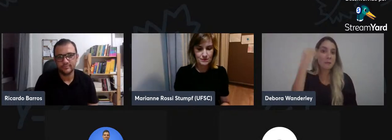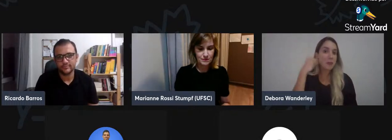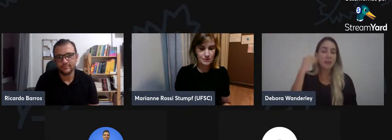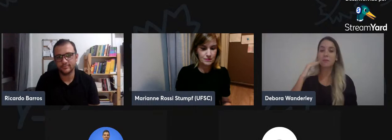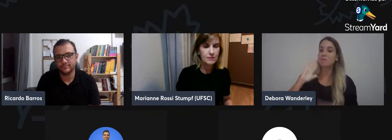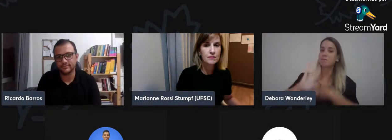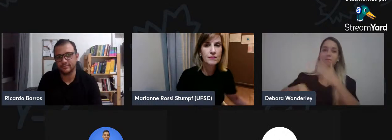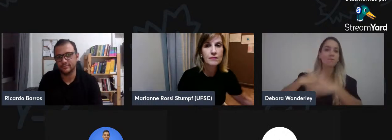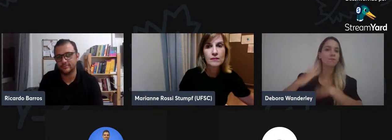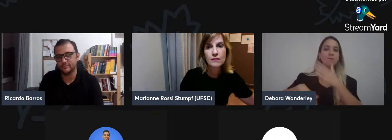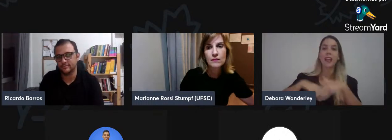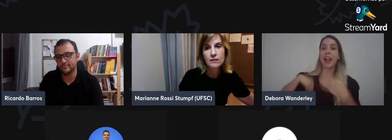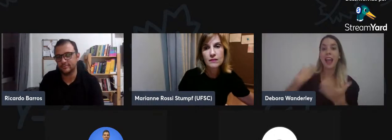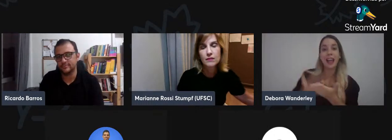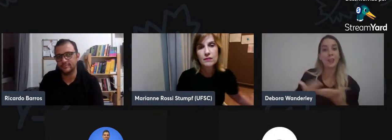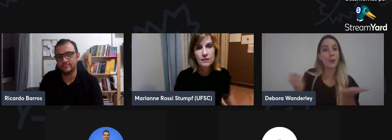né?